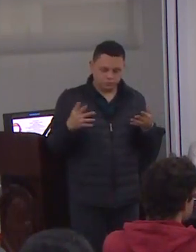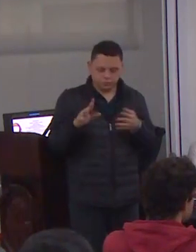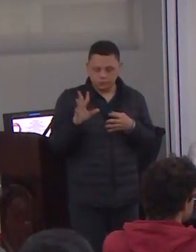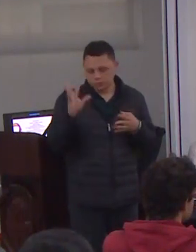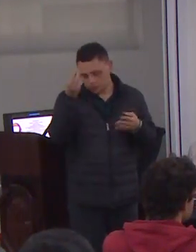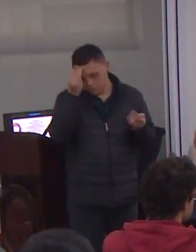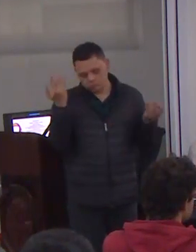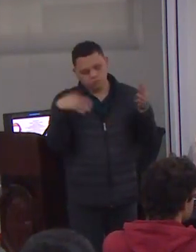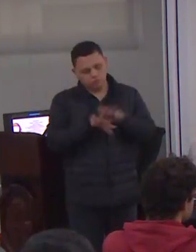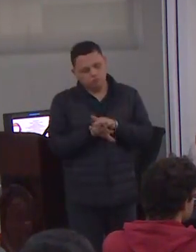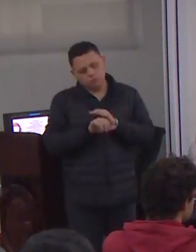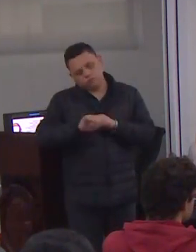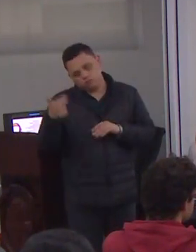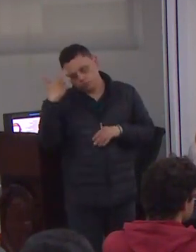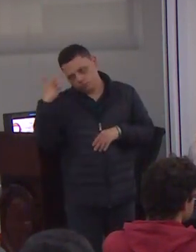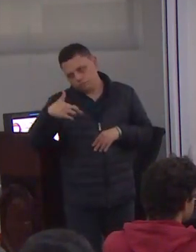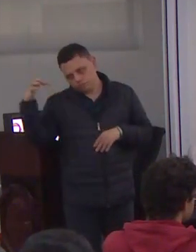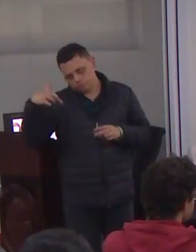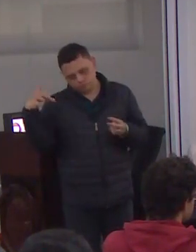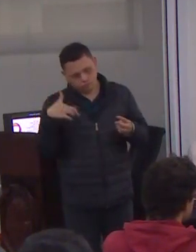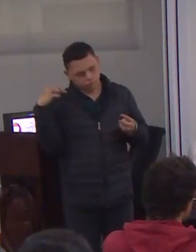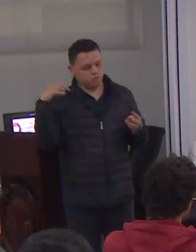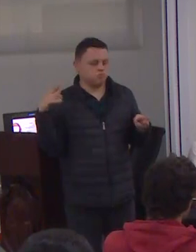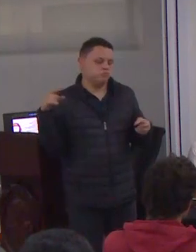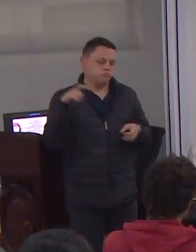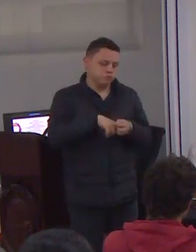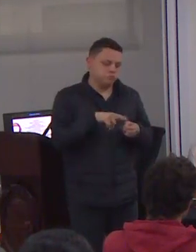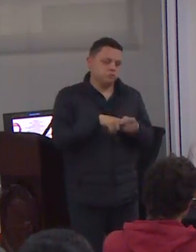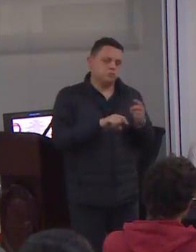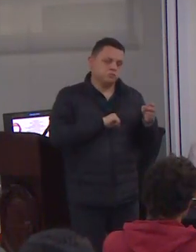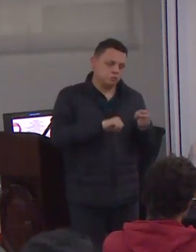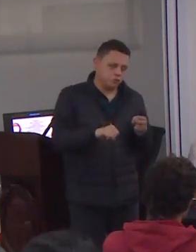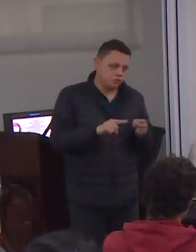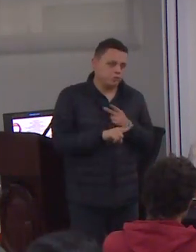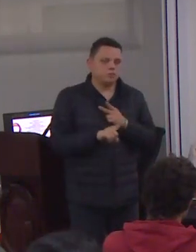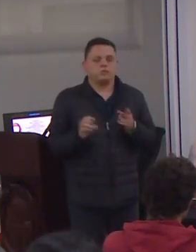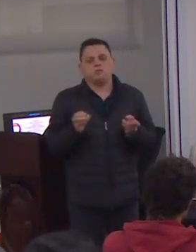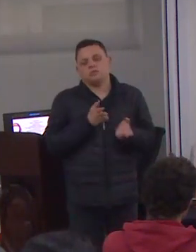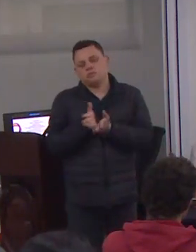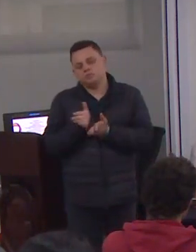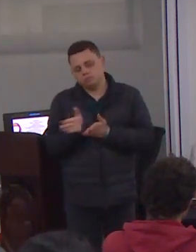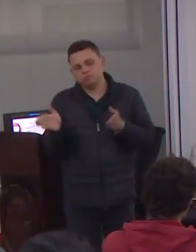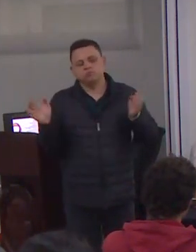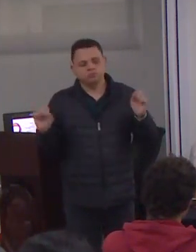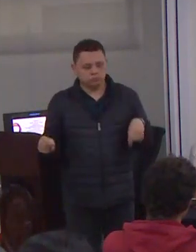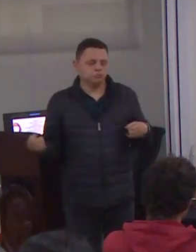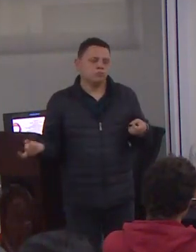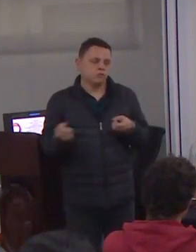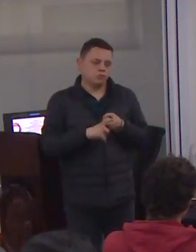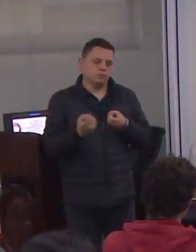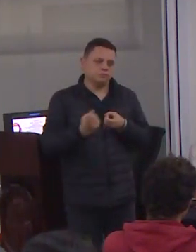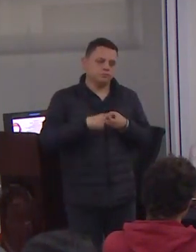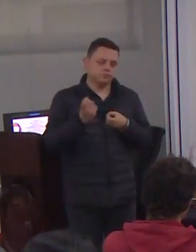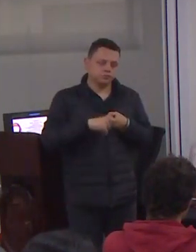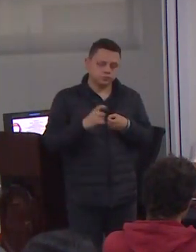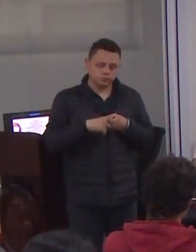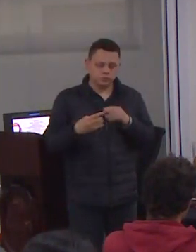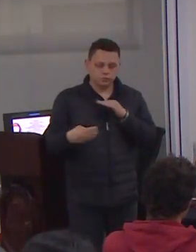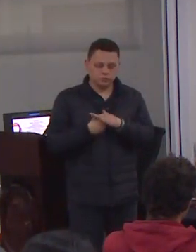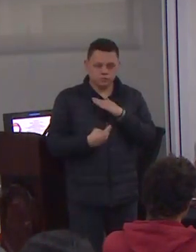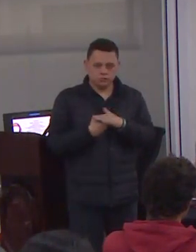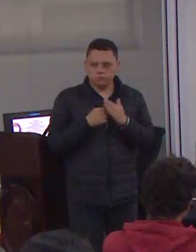interdisciplinares desde otras profesiones entonces estudiantes de derecho de otras carreras pueden también hacer